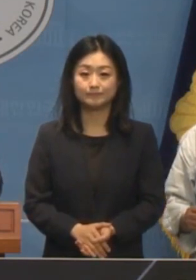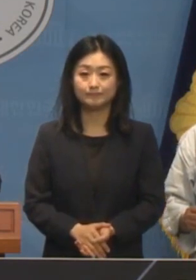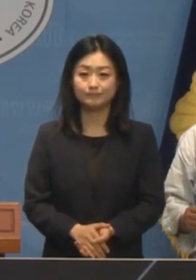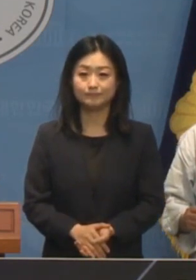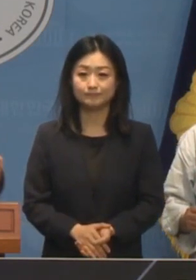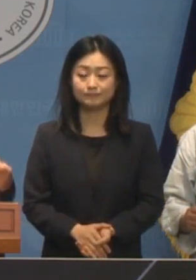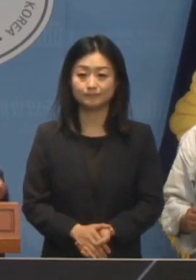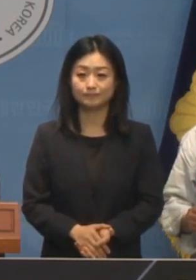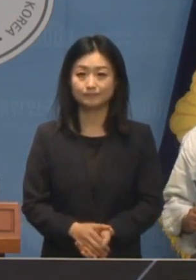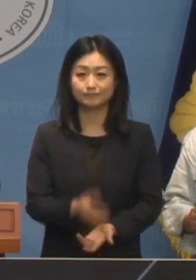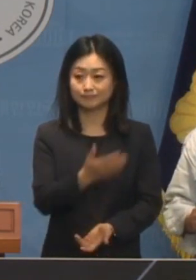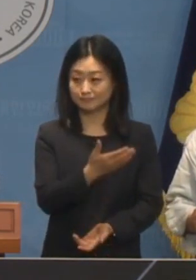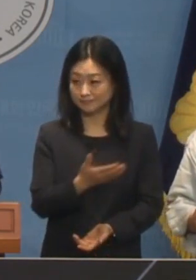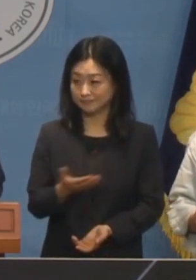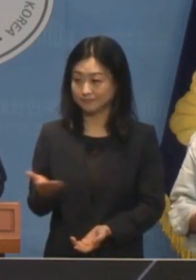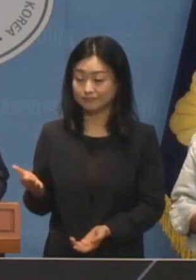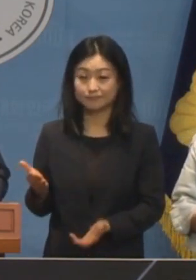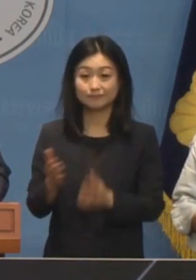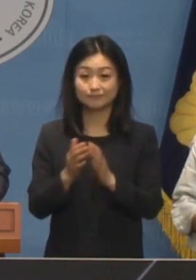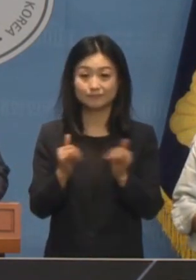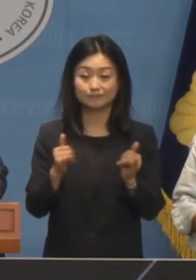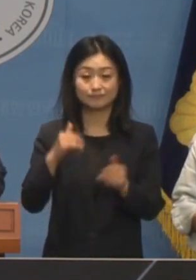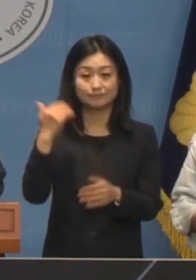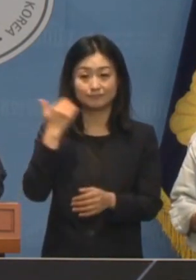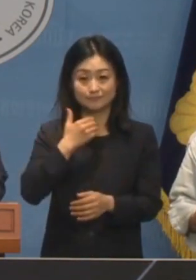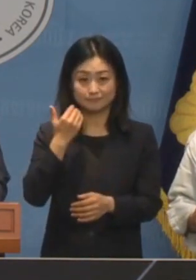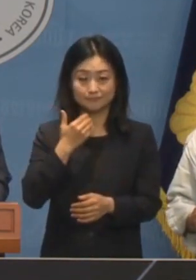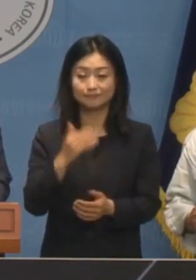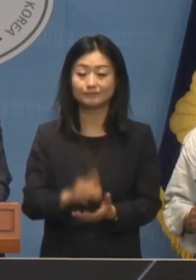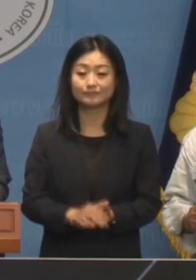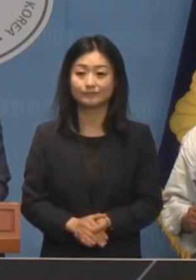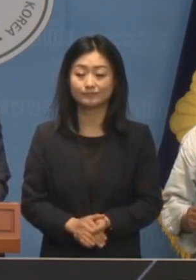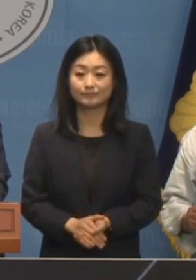나오셔서 발표해 주실 분은